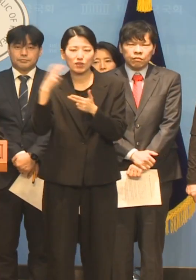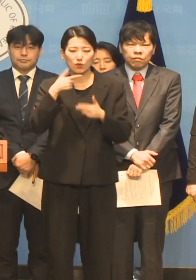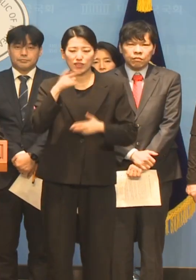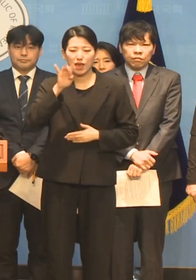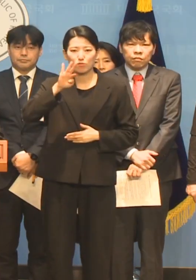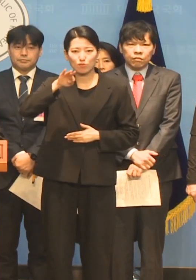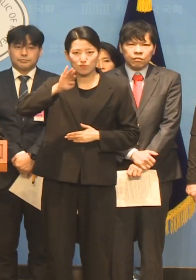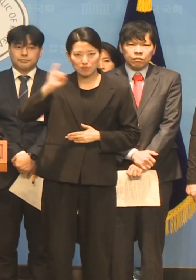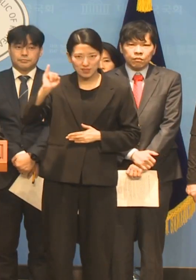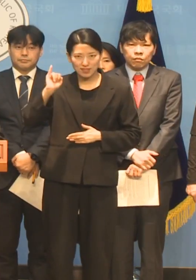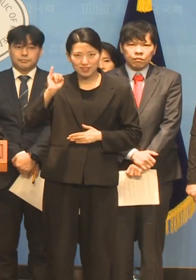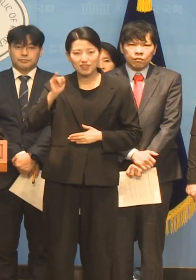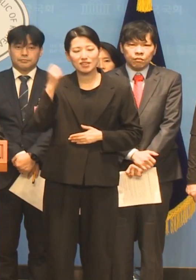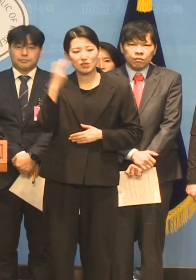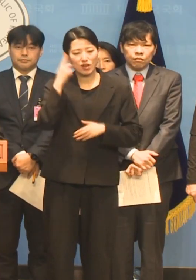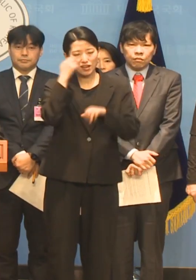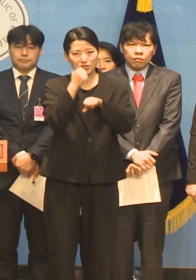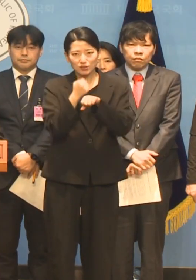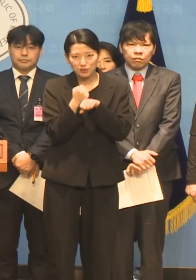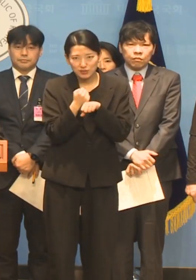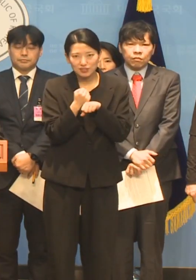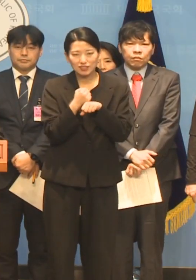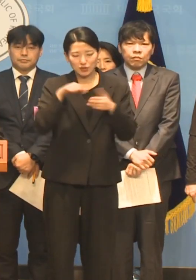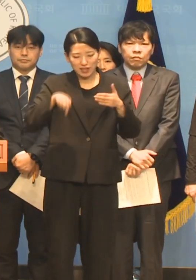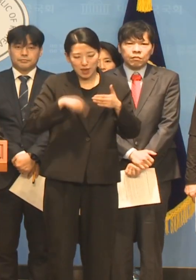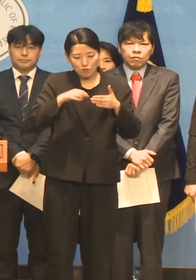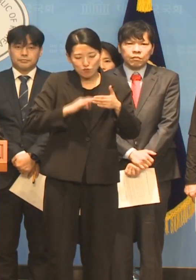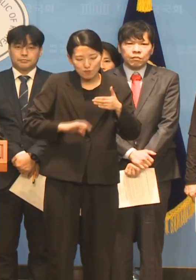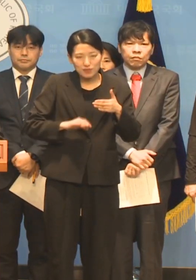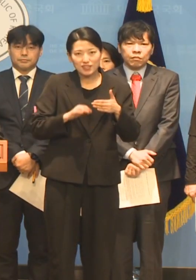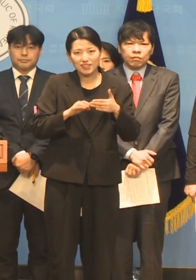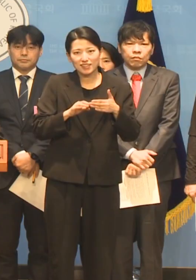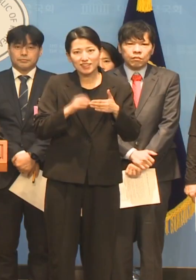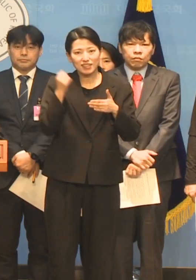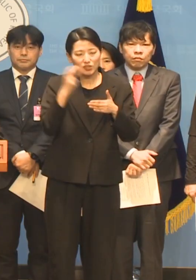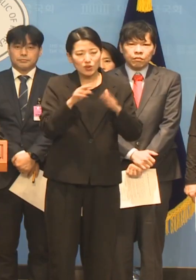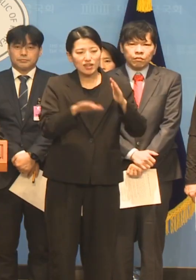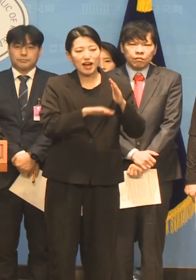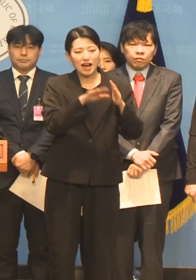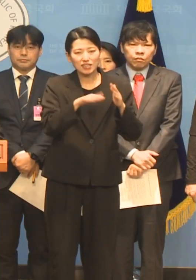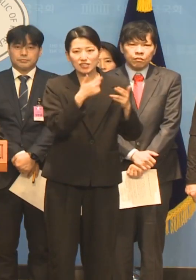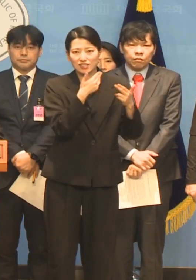대한소아내분비학회, 대한당뇨병학회, 대한내분비학회, 대한가정의학회,